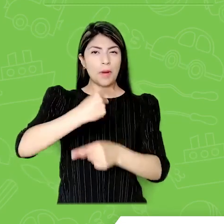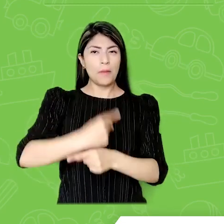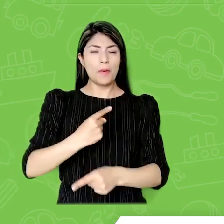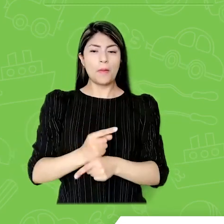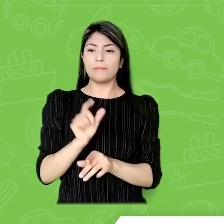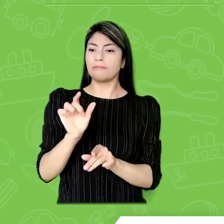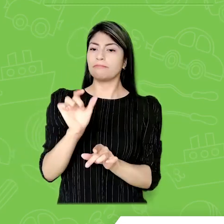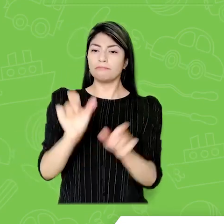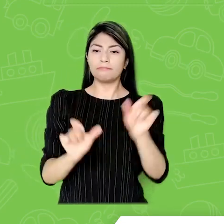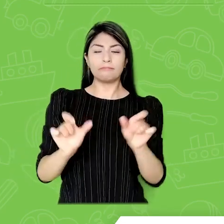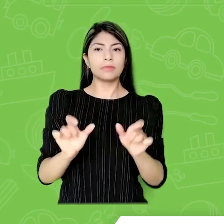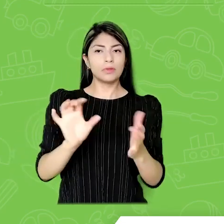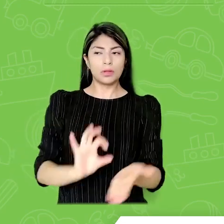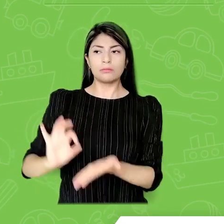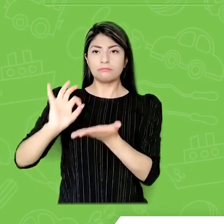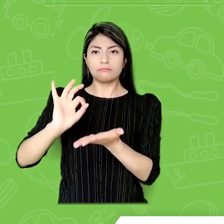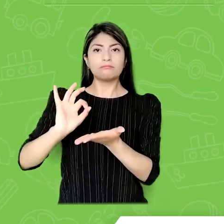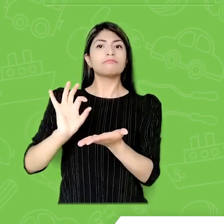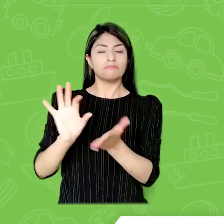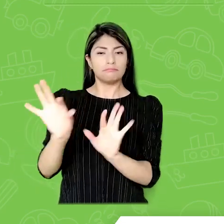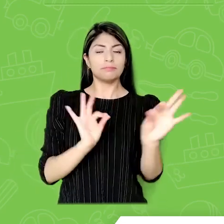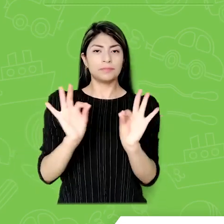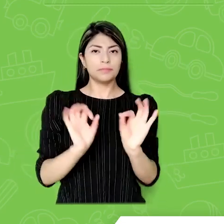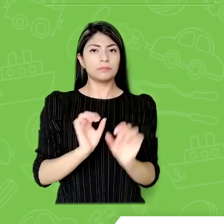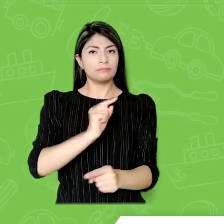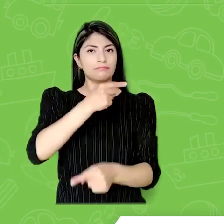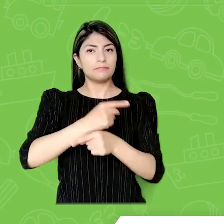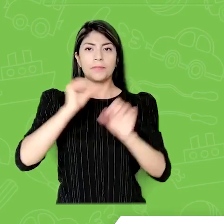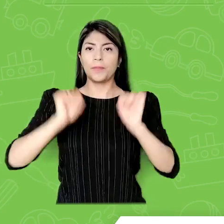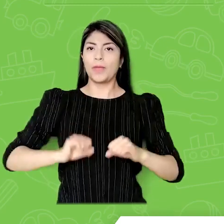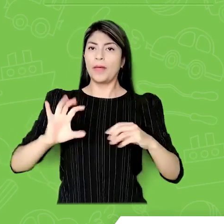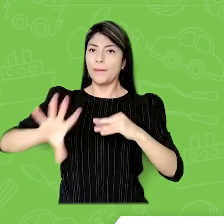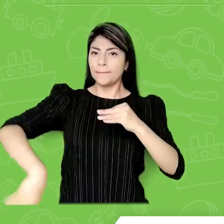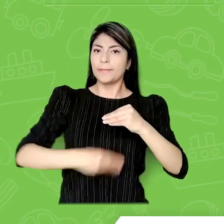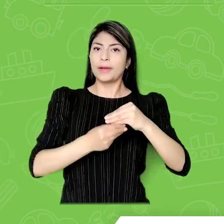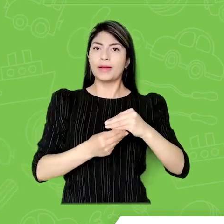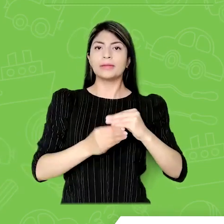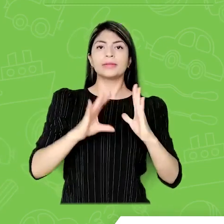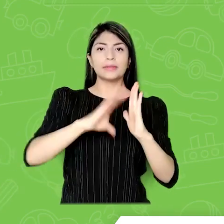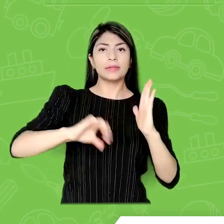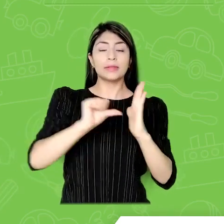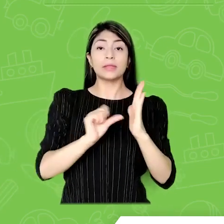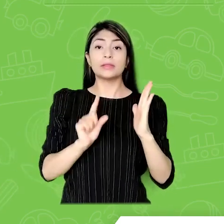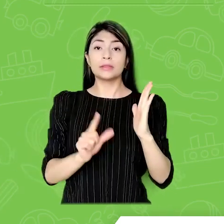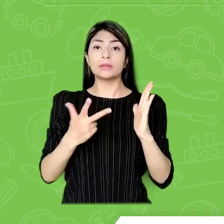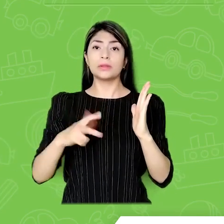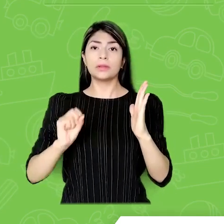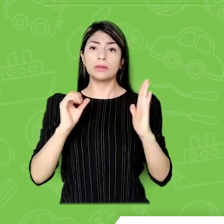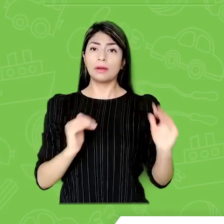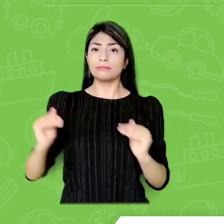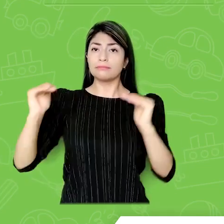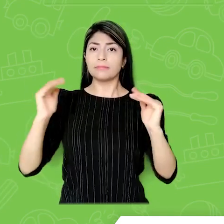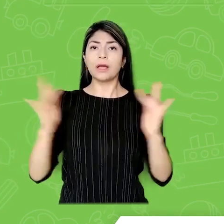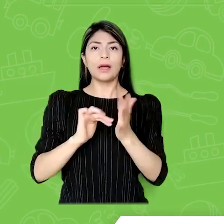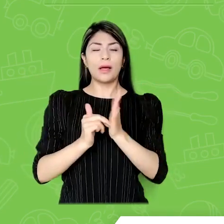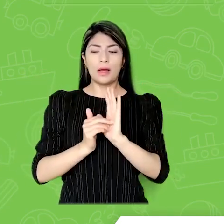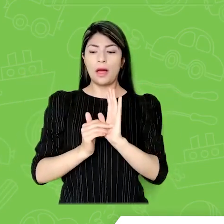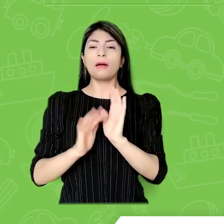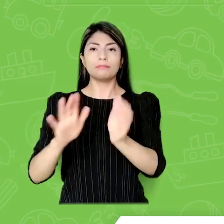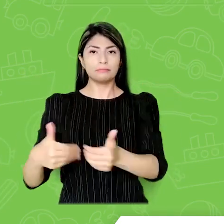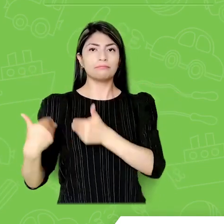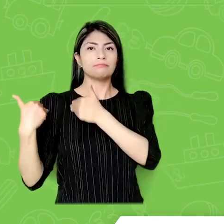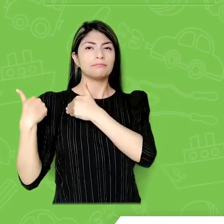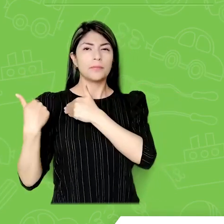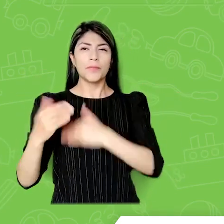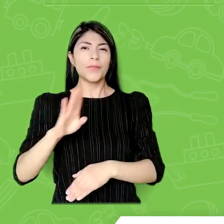calidades de los aspirantes. Complementariamente, el artículo 130 superior dispone que habrá una Comisión Nacional